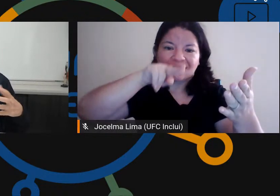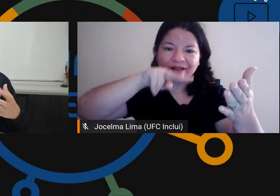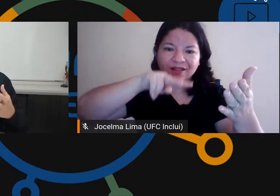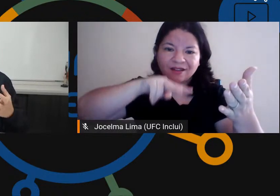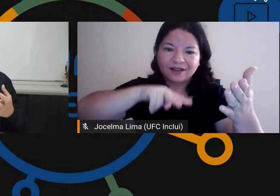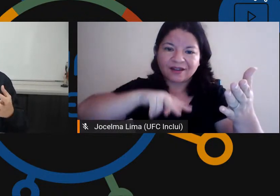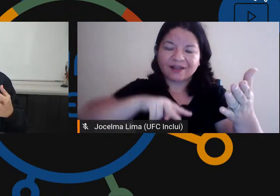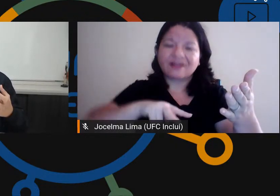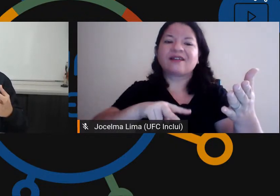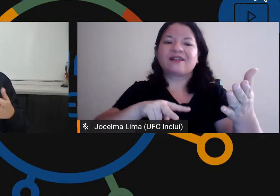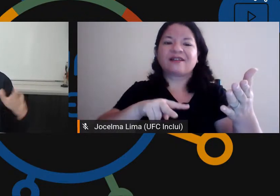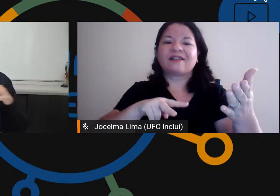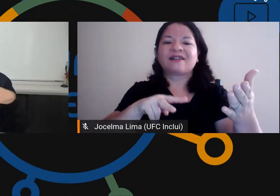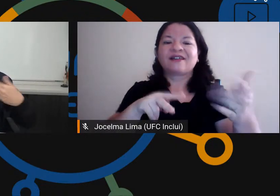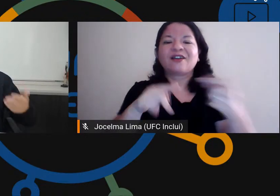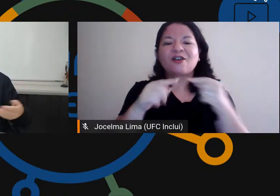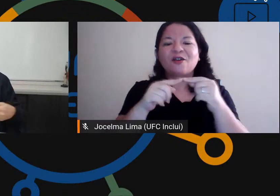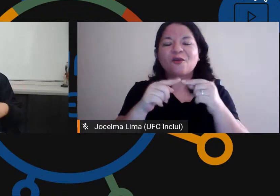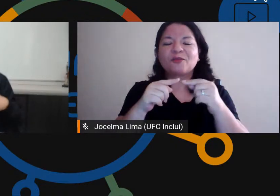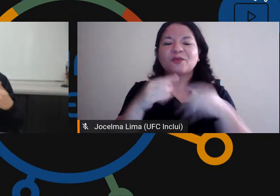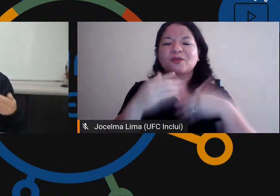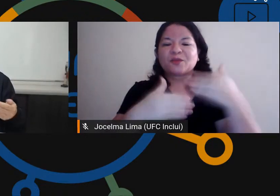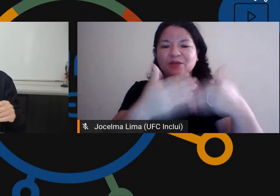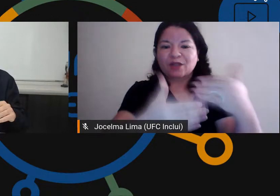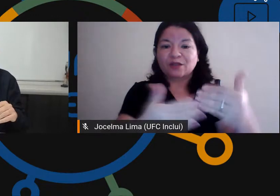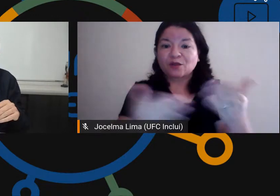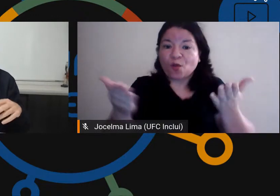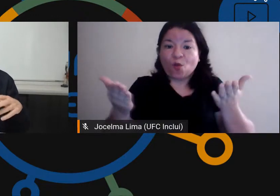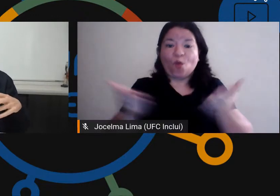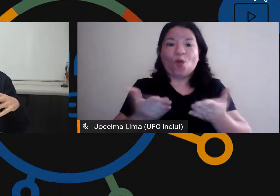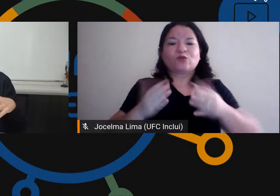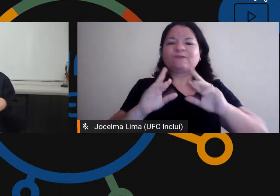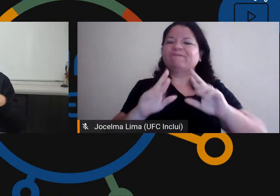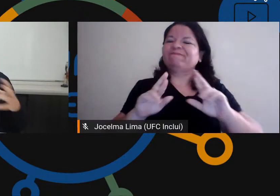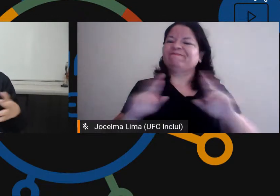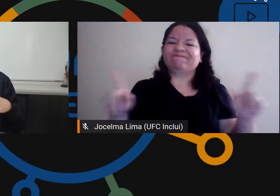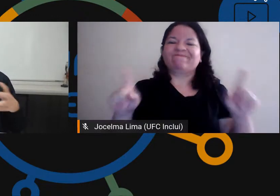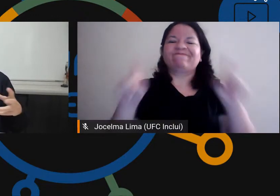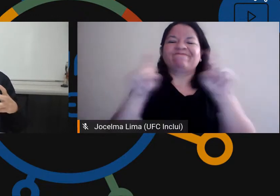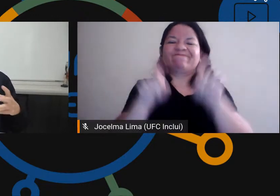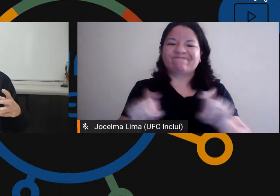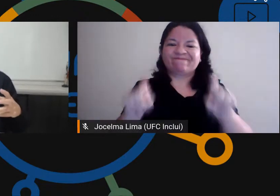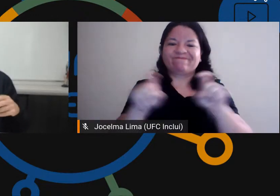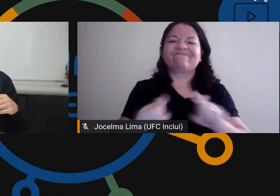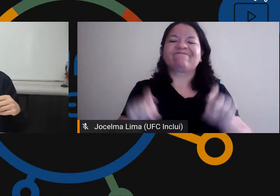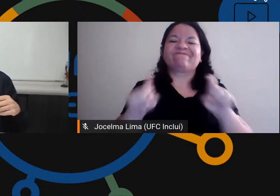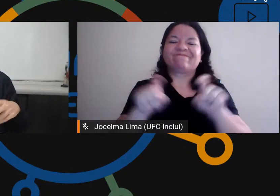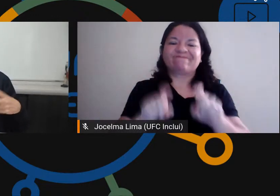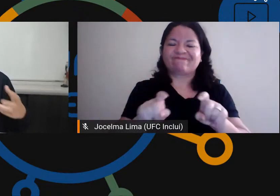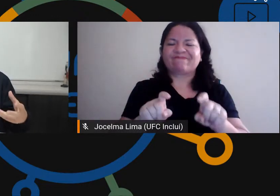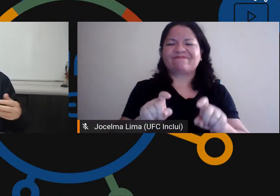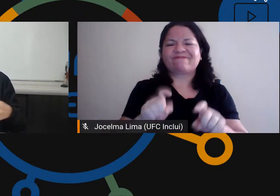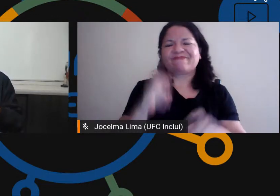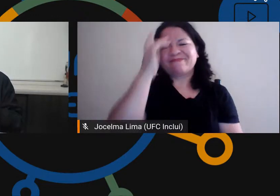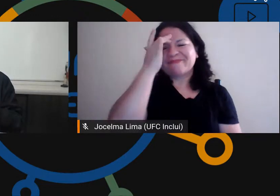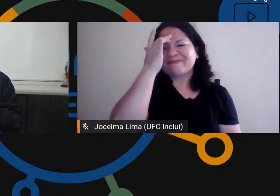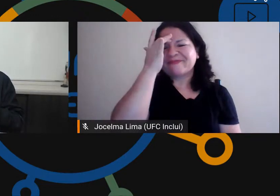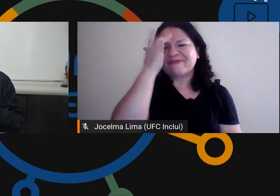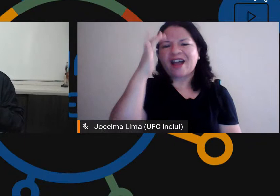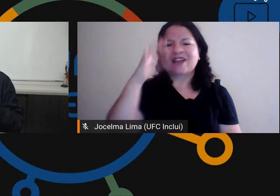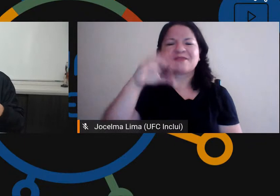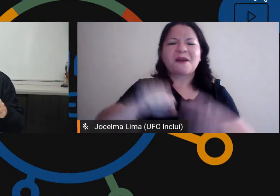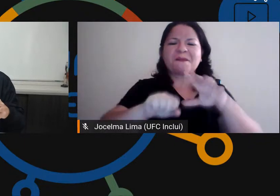um certo viés para o processo, e hoje nós temos revistas eletrônicas, o indivíduo tem muito mais plasticidade para obter